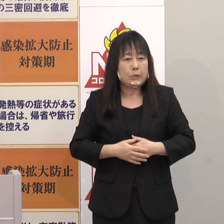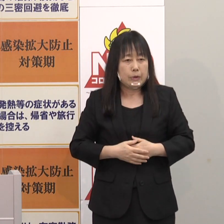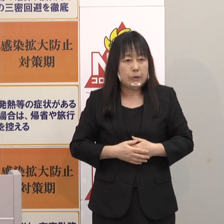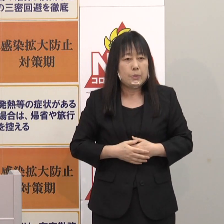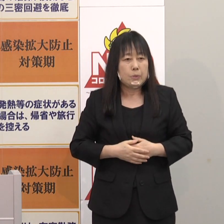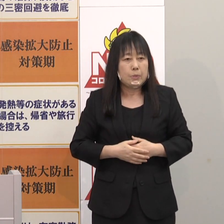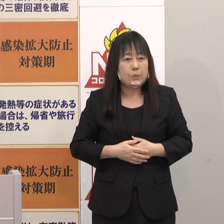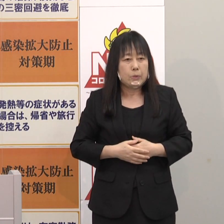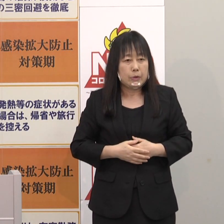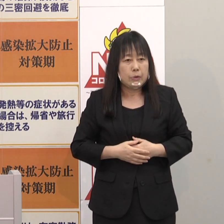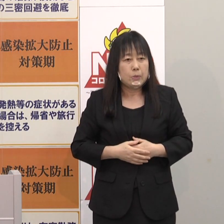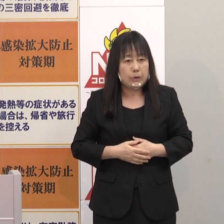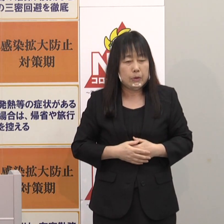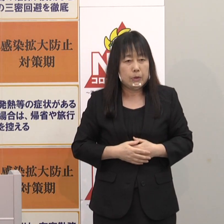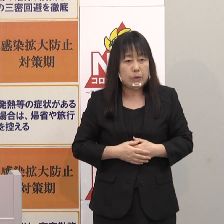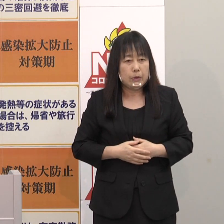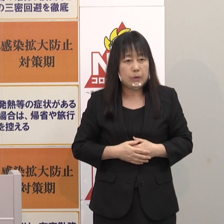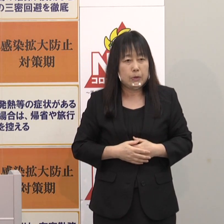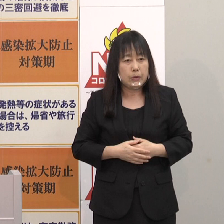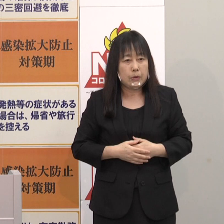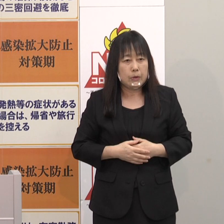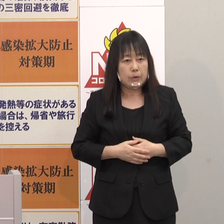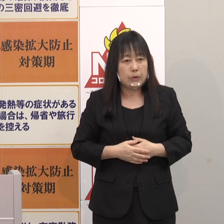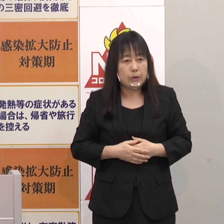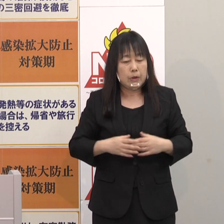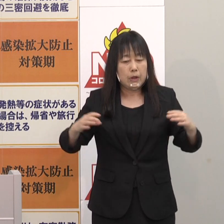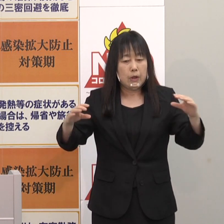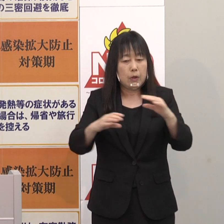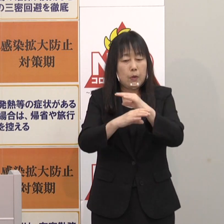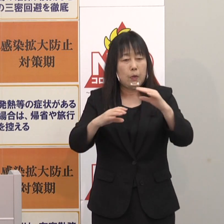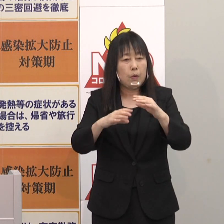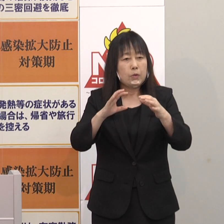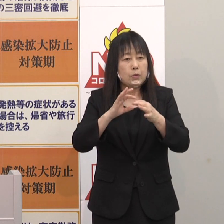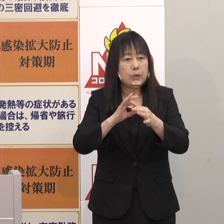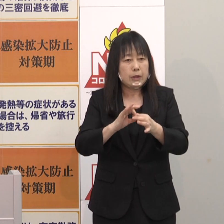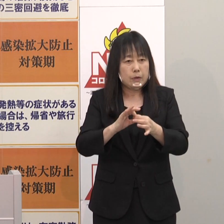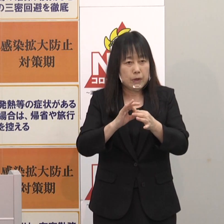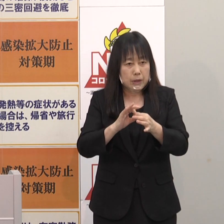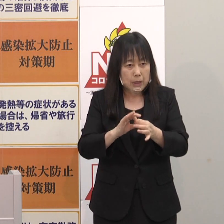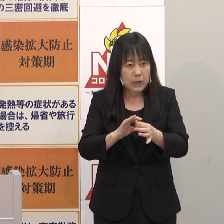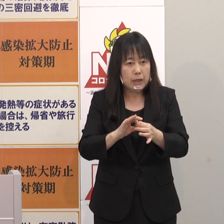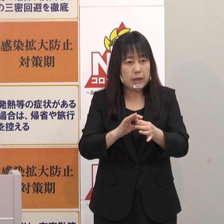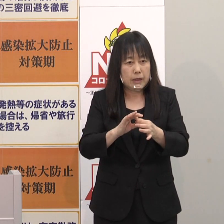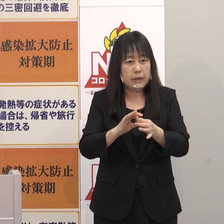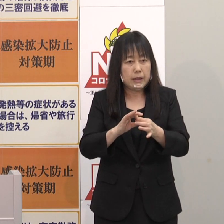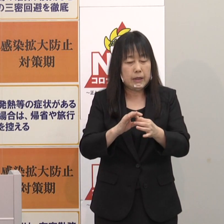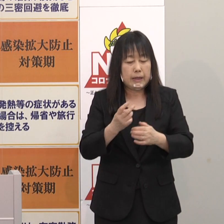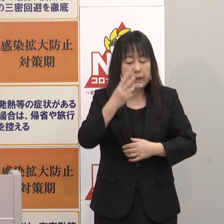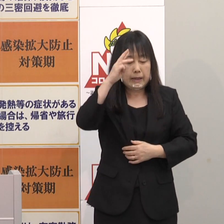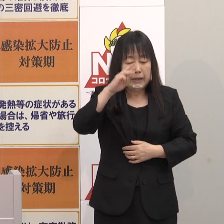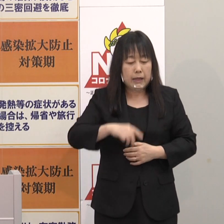しゃったのは増税、 交通税、交通に関するその税ですね。